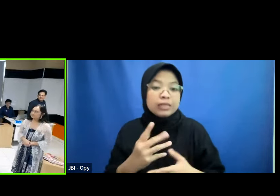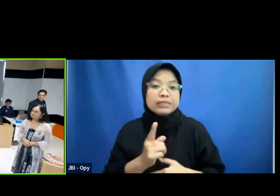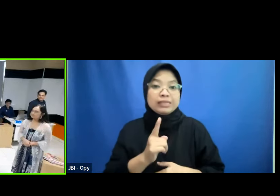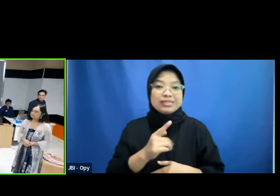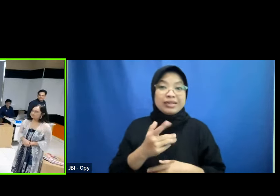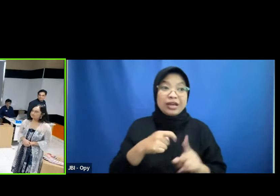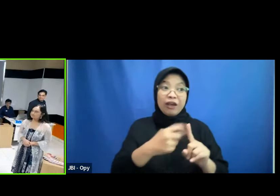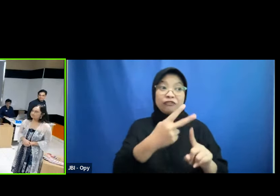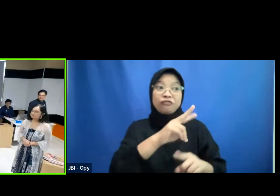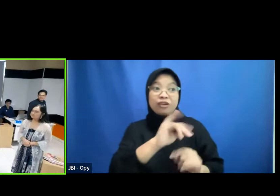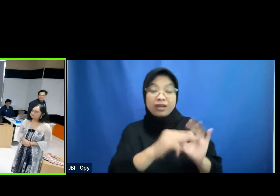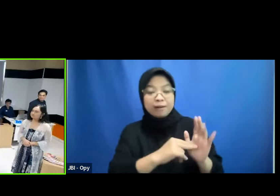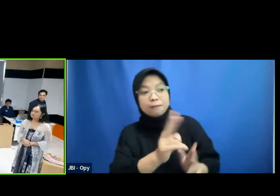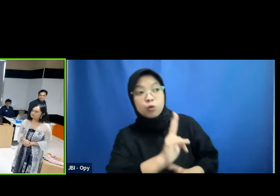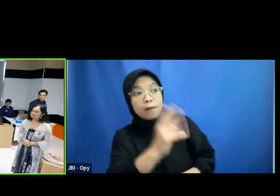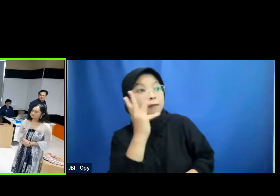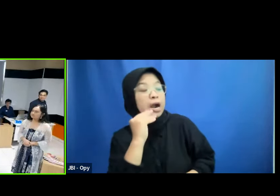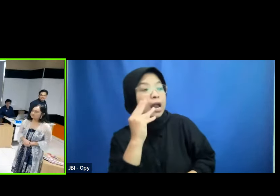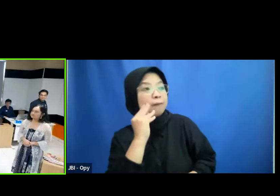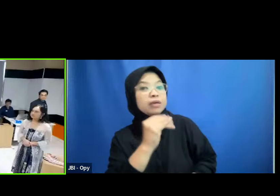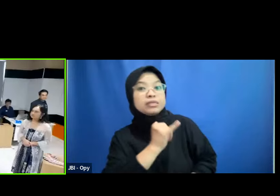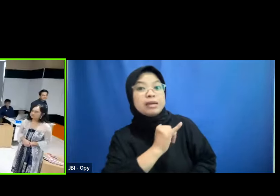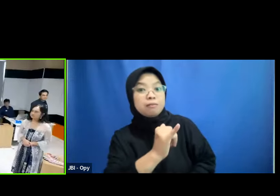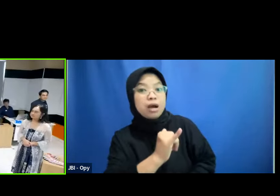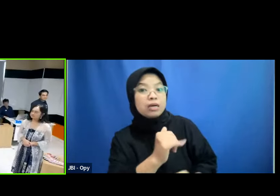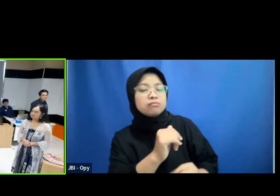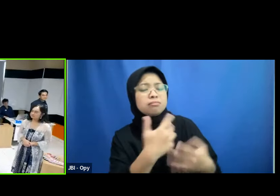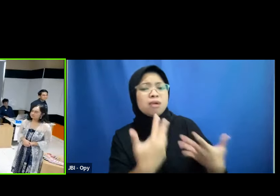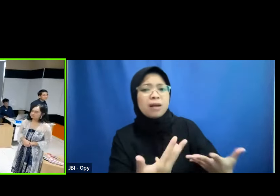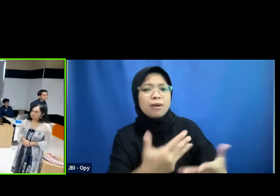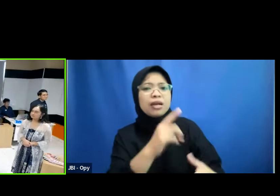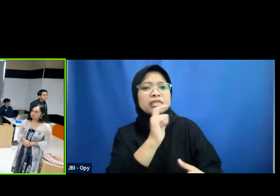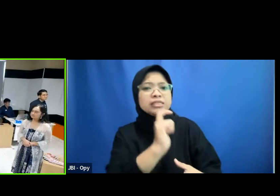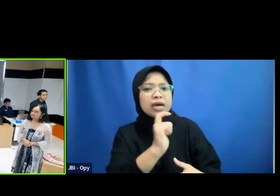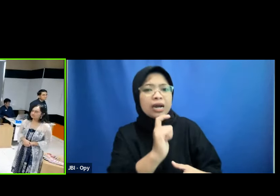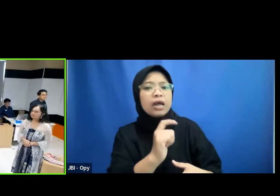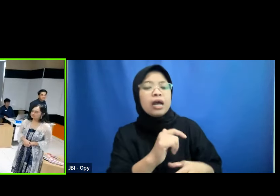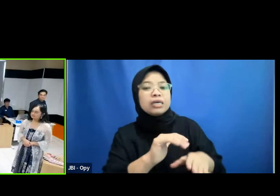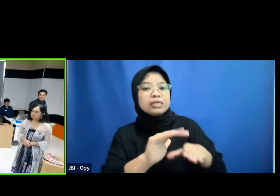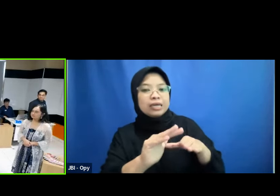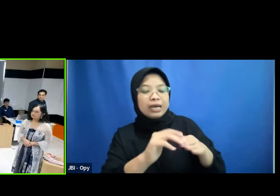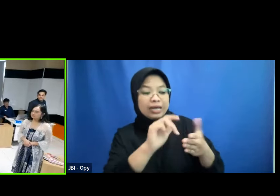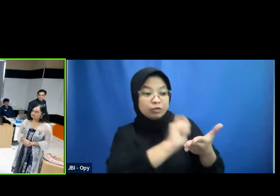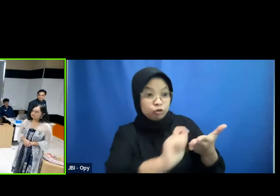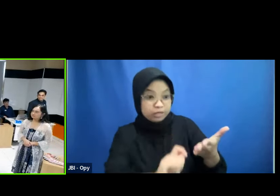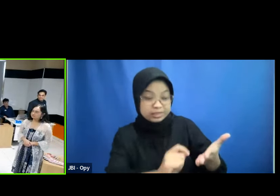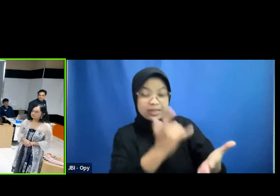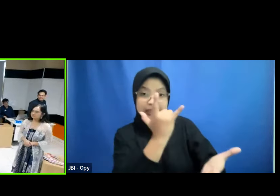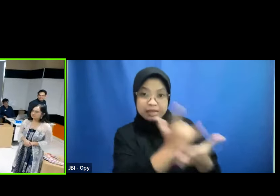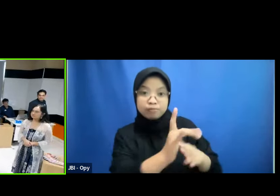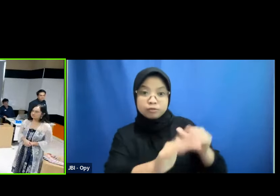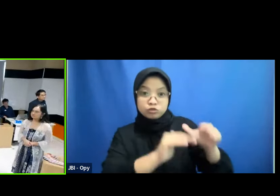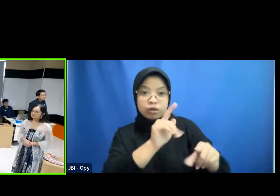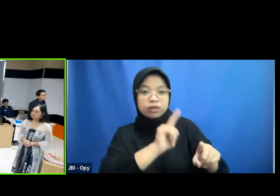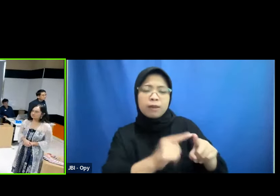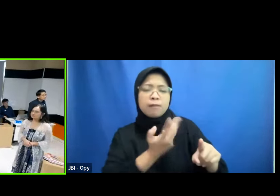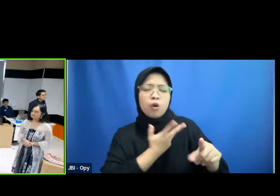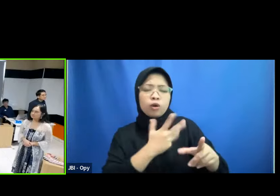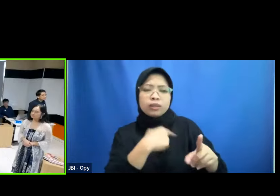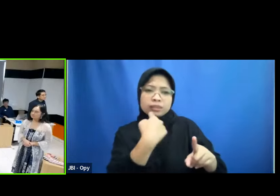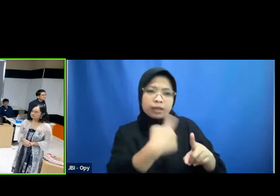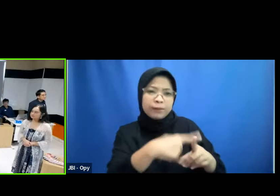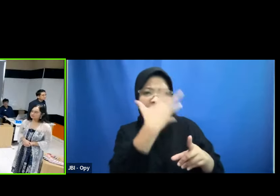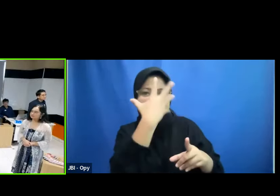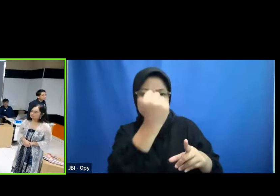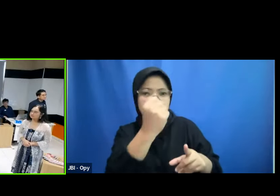sama nih Mas Mungkin bisa Dijelasin lebih lanjut e Gimana caranya tetap sesuai sama es tapi mungkin kalau mau lebih serius